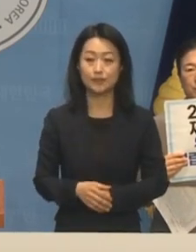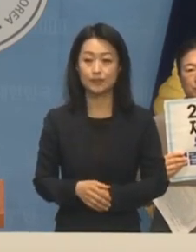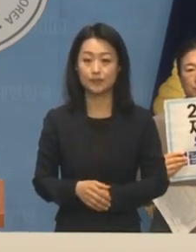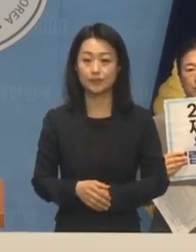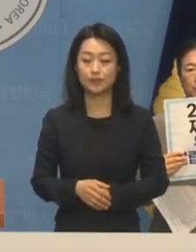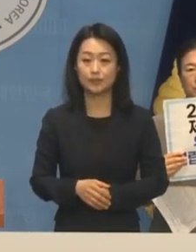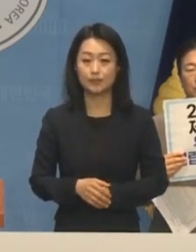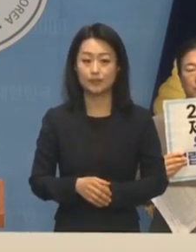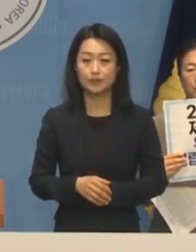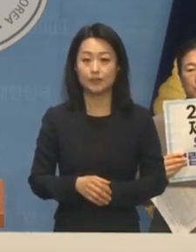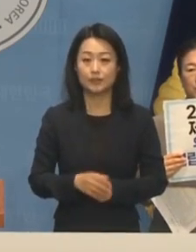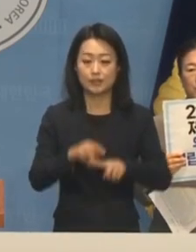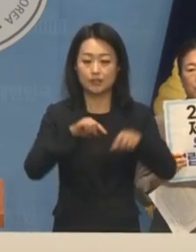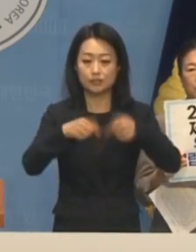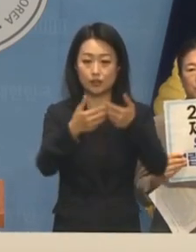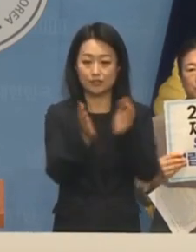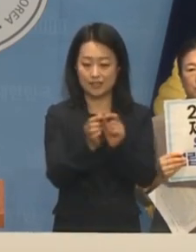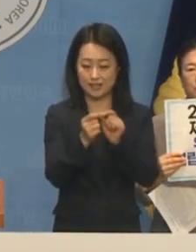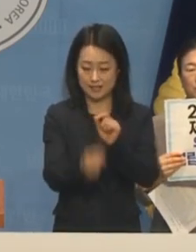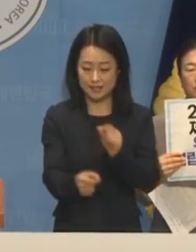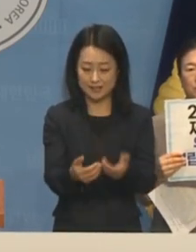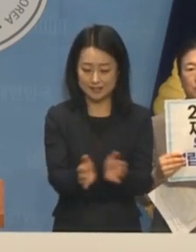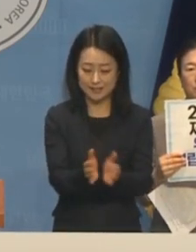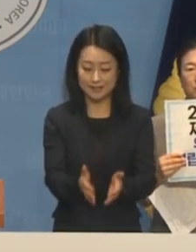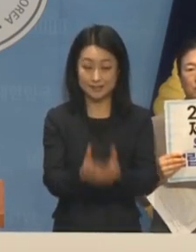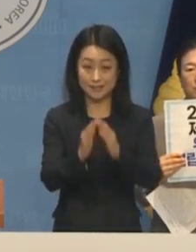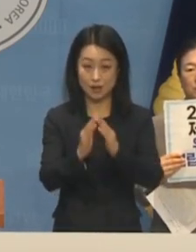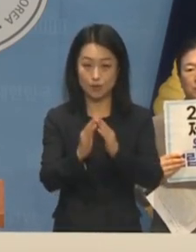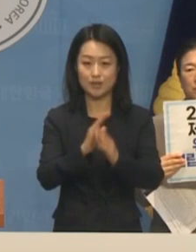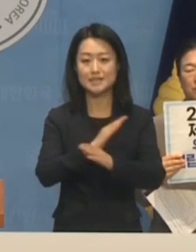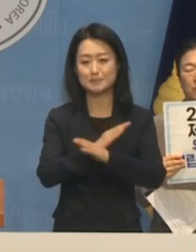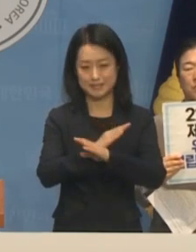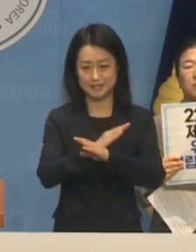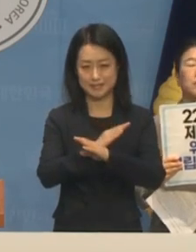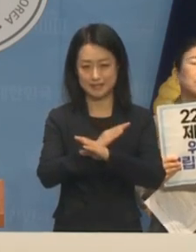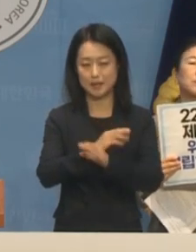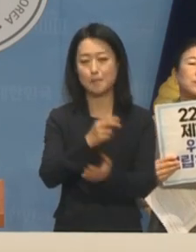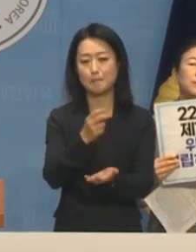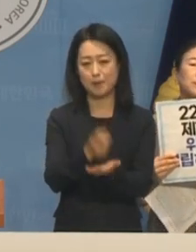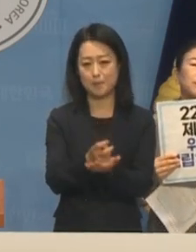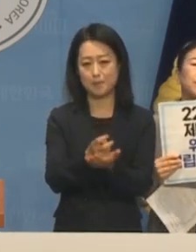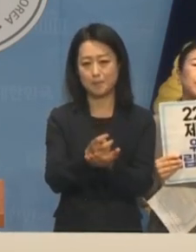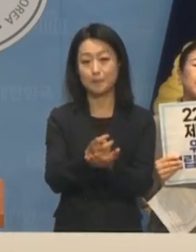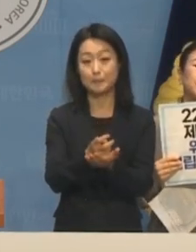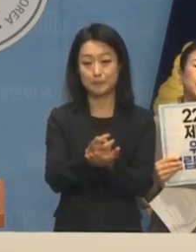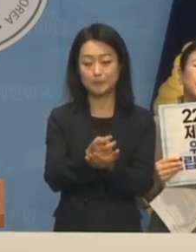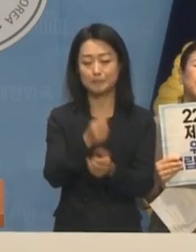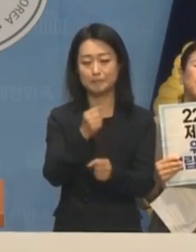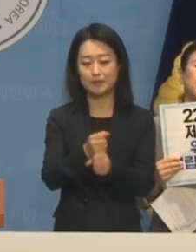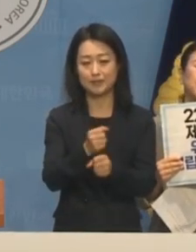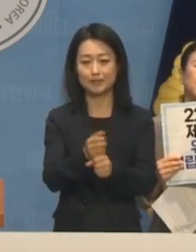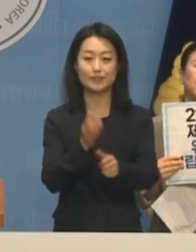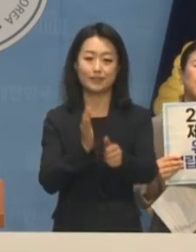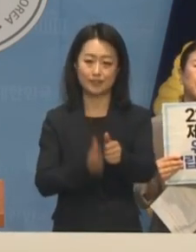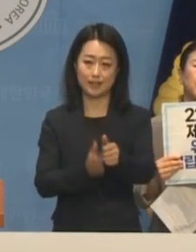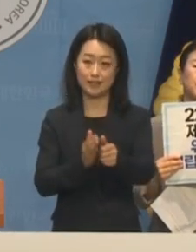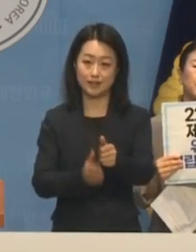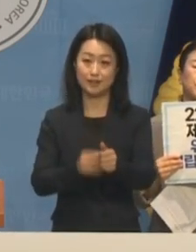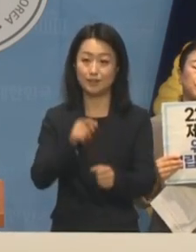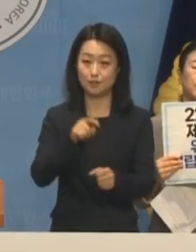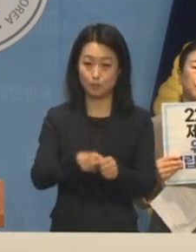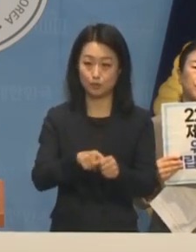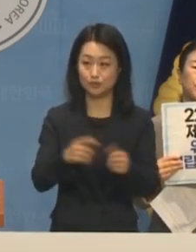위성정당 설립허가 금지를 위한 정당법 개정, 정당법 입법 청원을 하려고 이 자리에